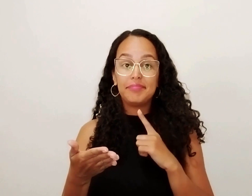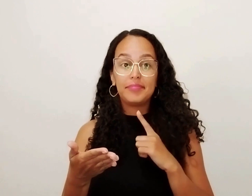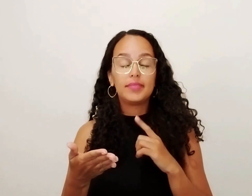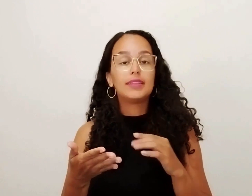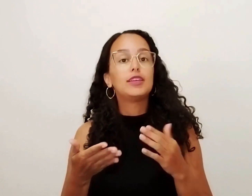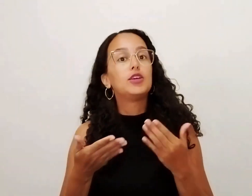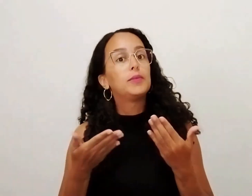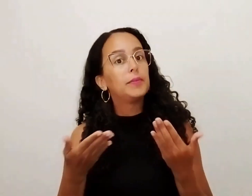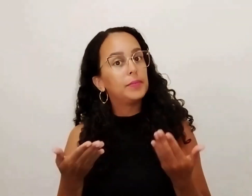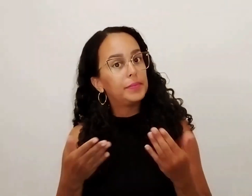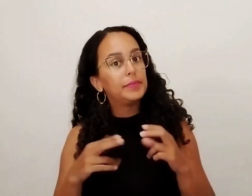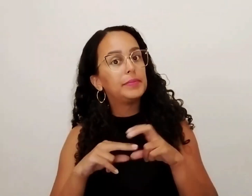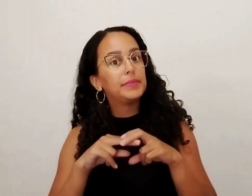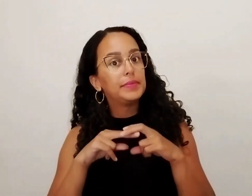regionais